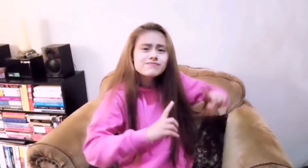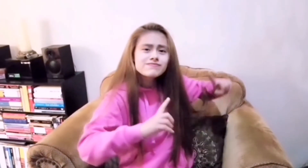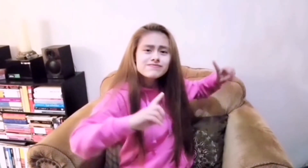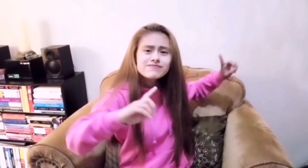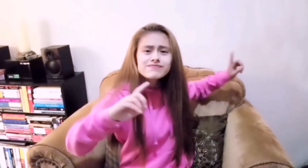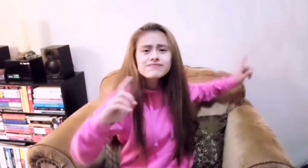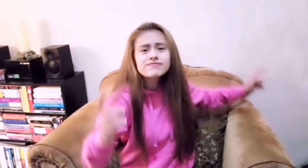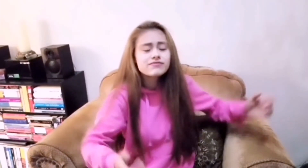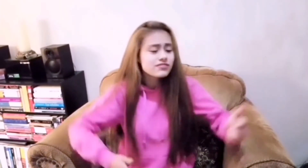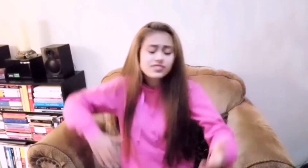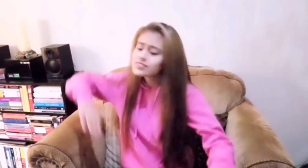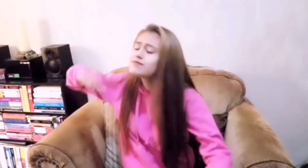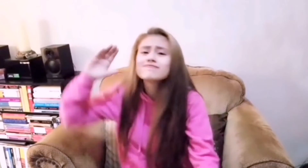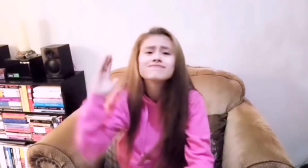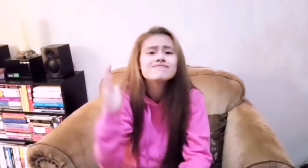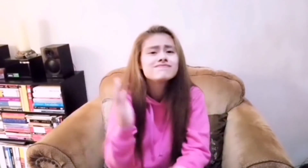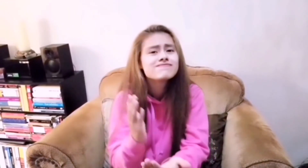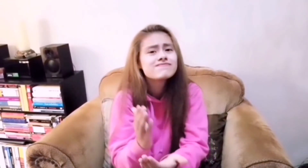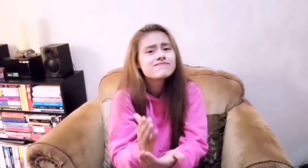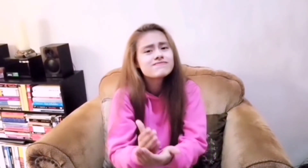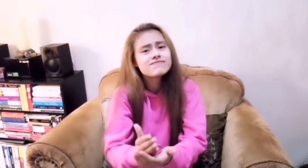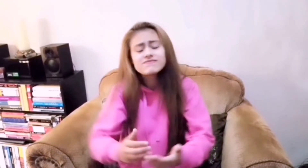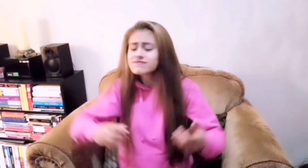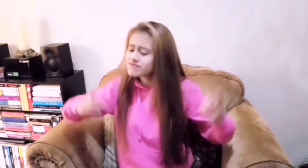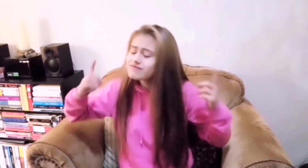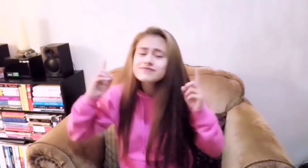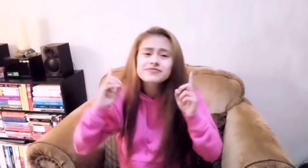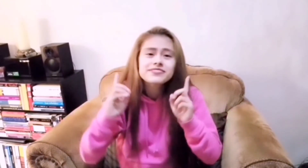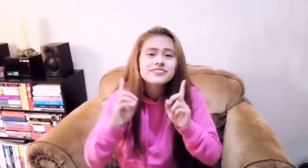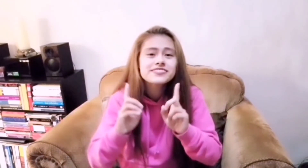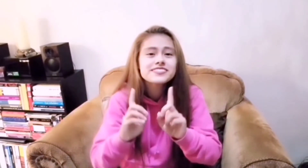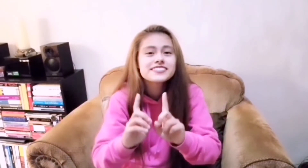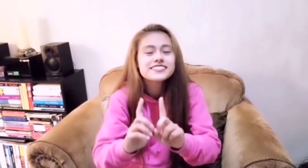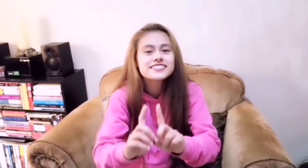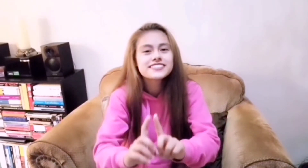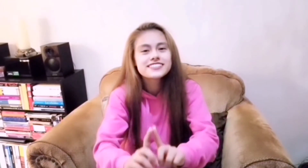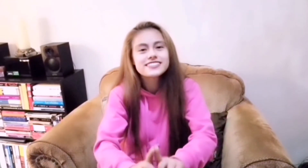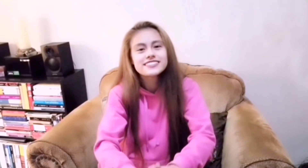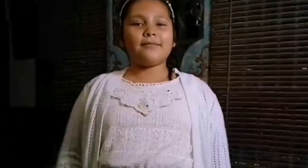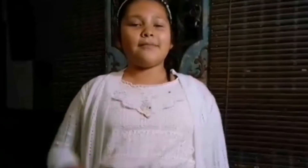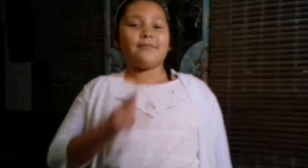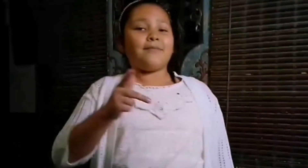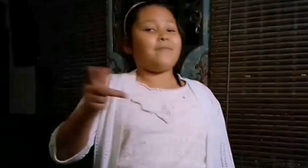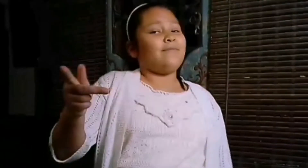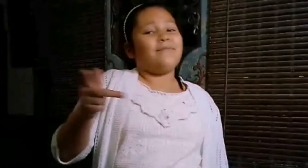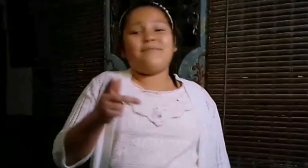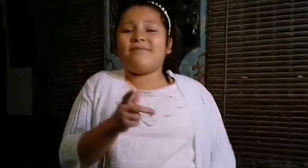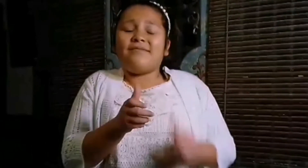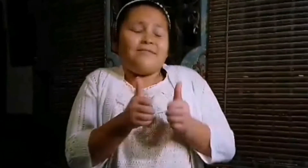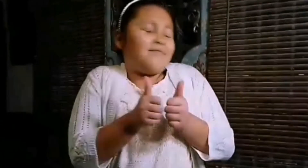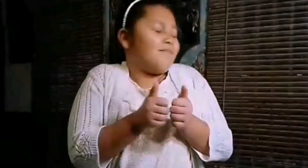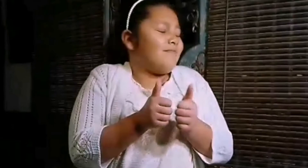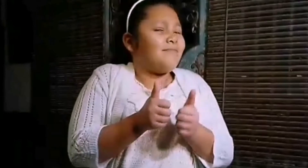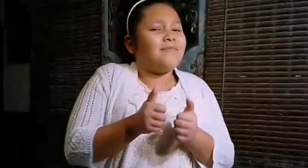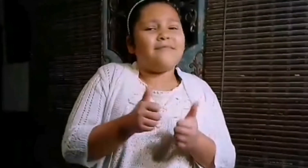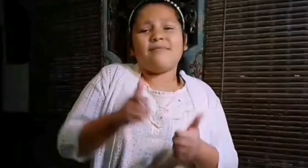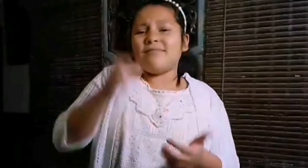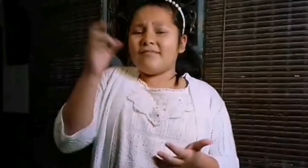Romperemos ese metro de distancia entre tú y yo. Ya no habrá una pantalla